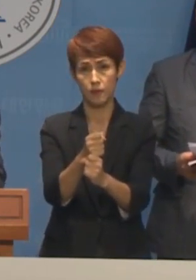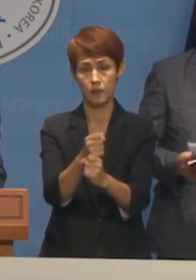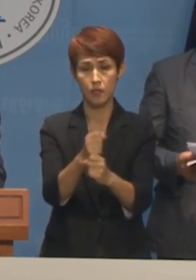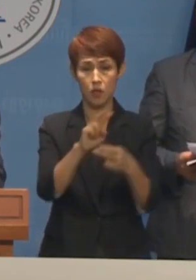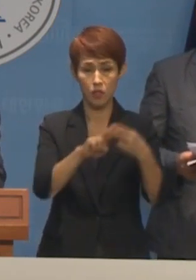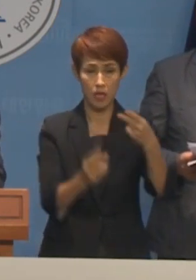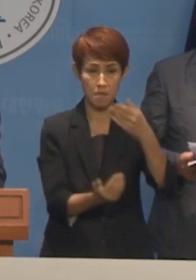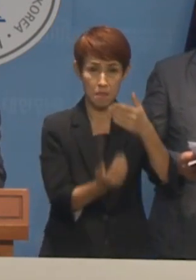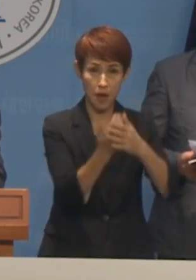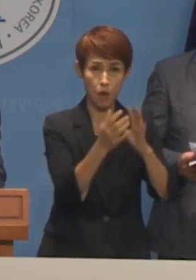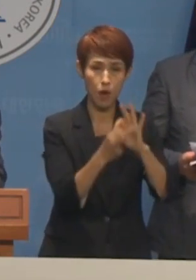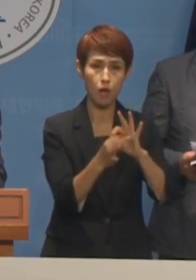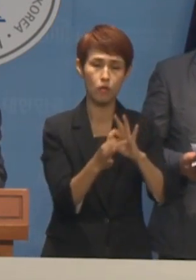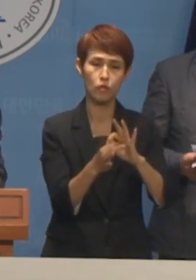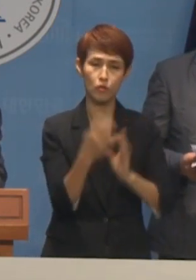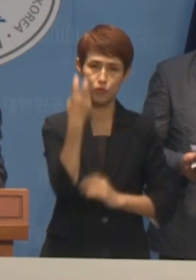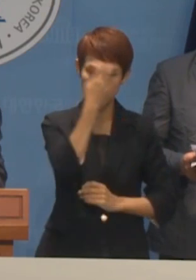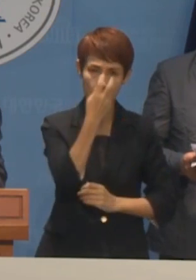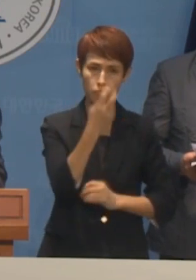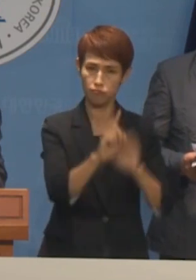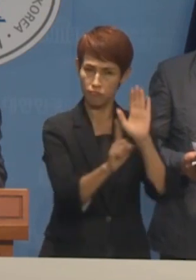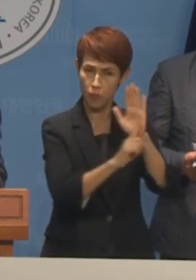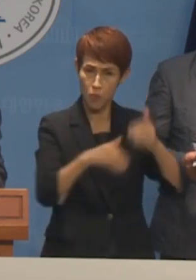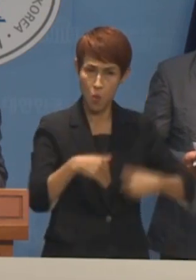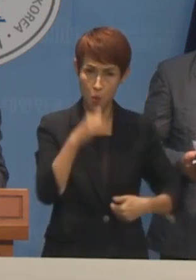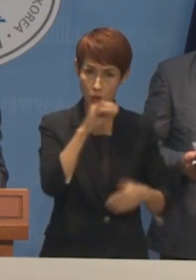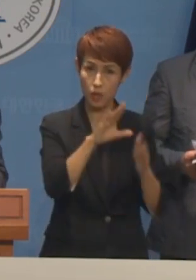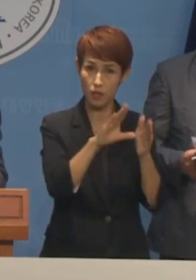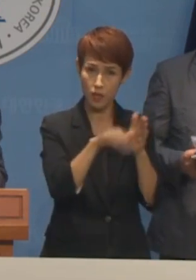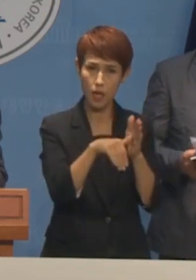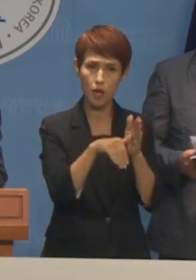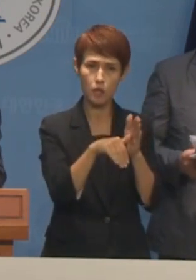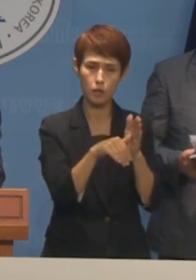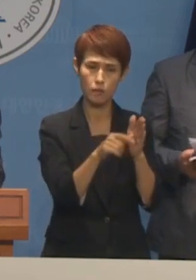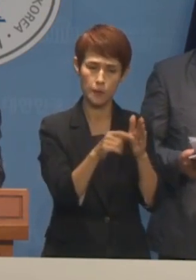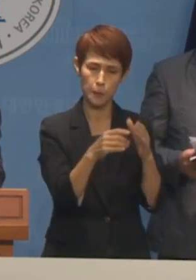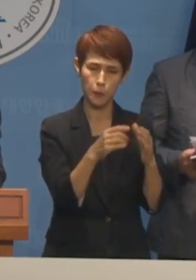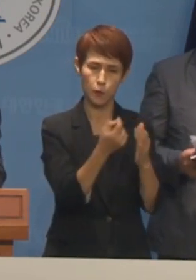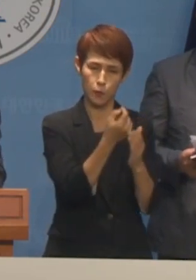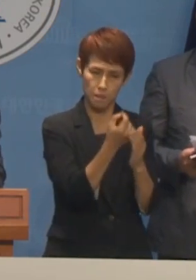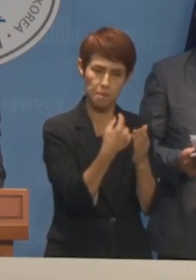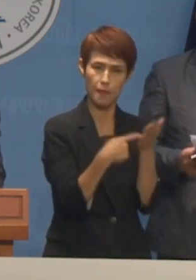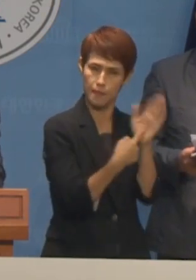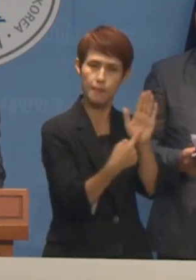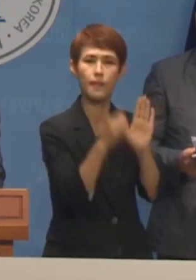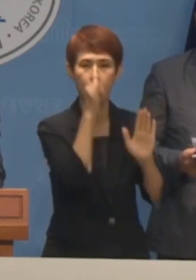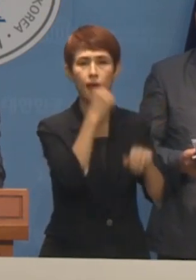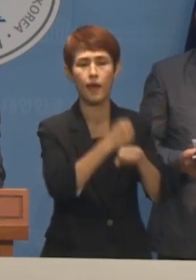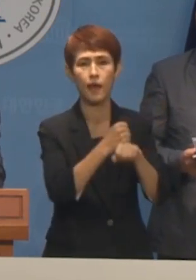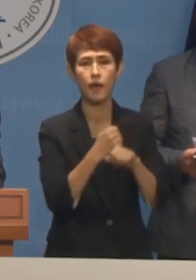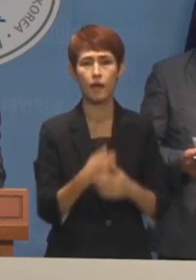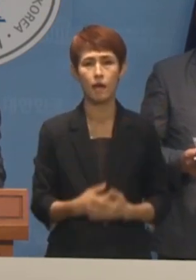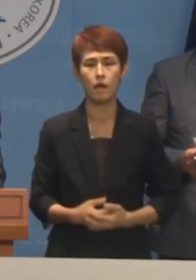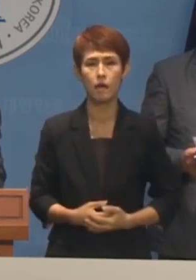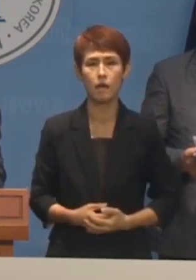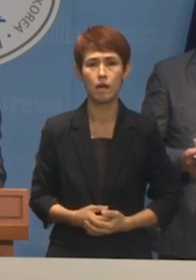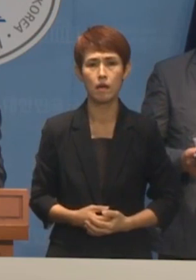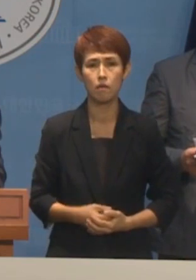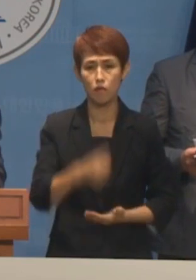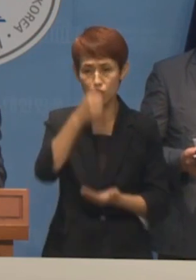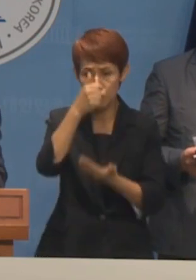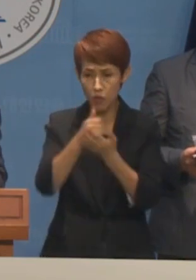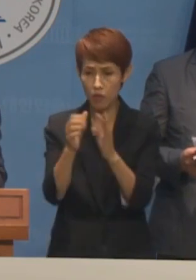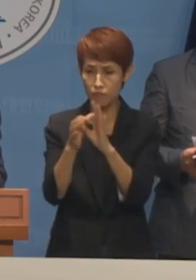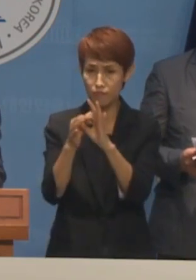형사사건의 수사와 공보가 필요한 최소한의 범위에서 이루어지도록 하고 특히 범죄 혐의와